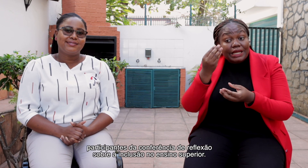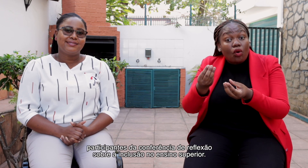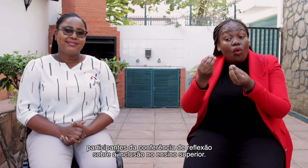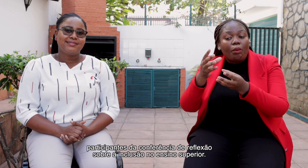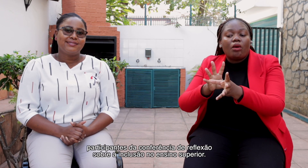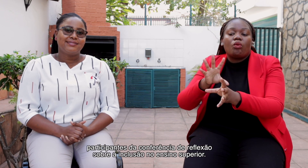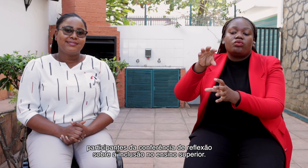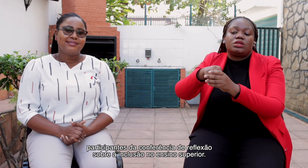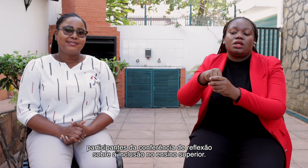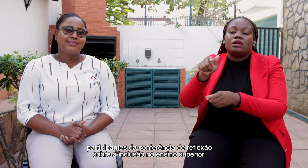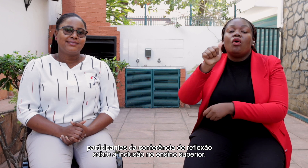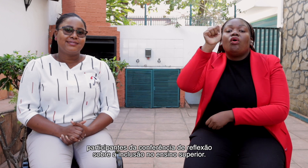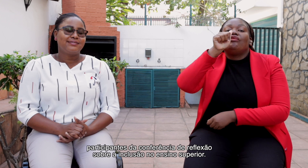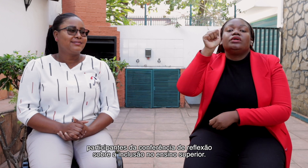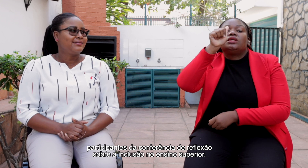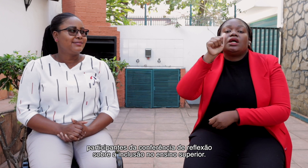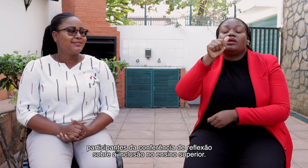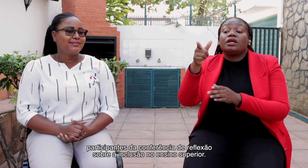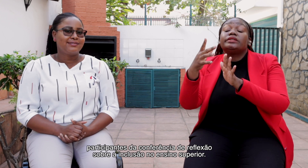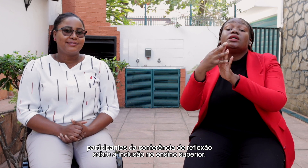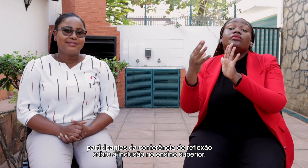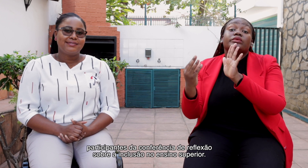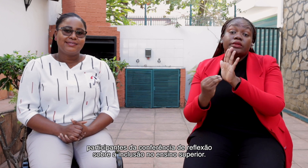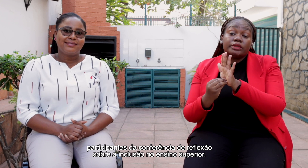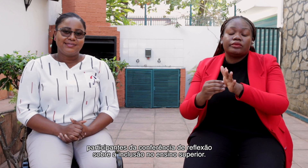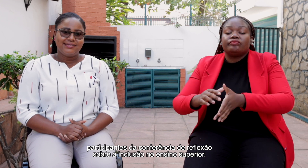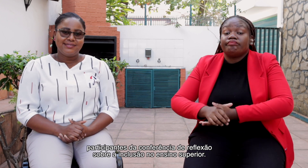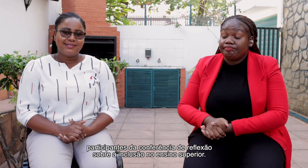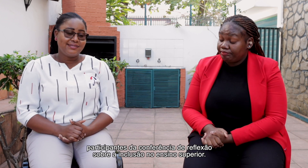Conferência de Reflexão sobre a Inclusão no Ensino Superior.